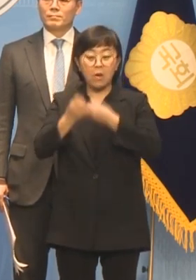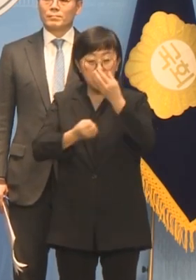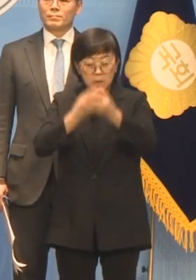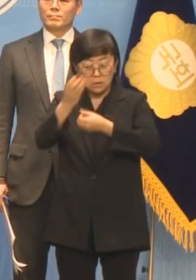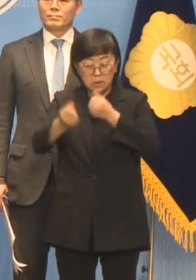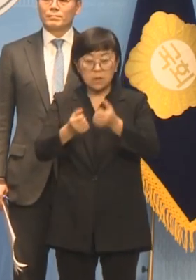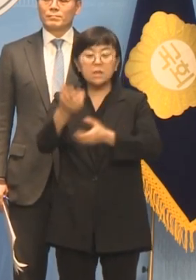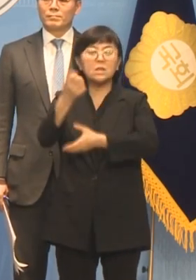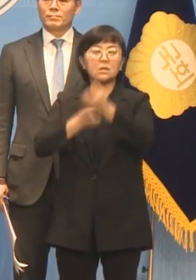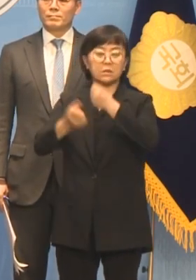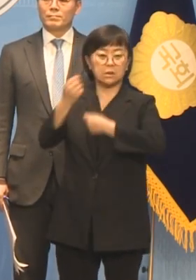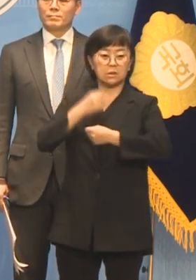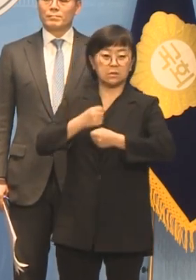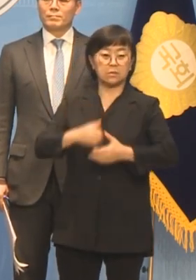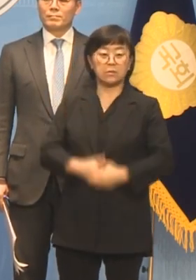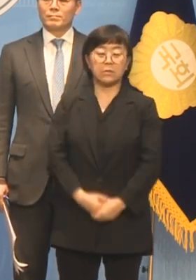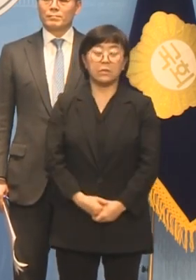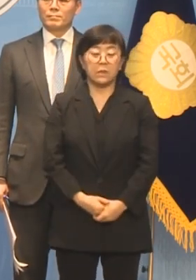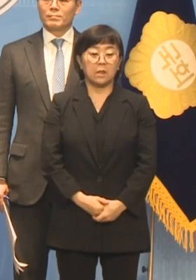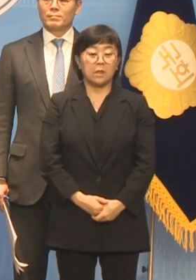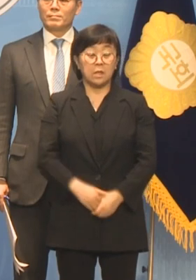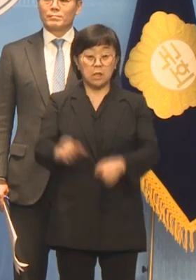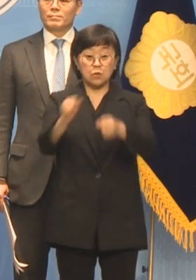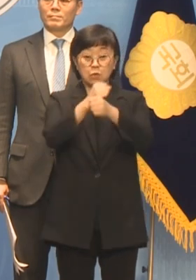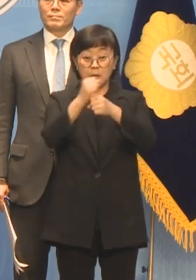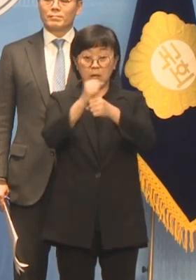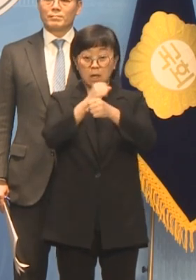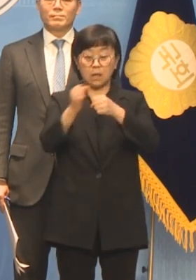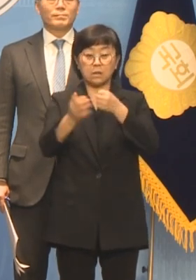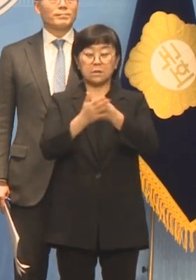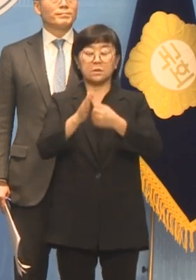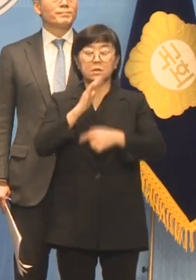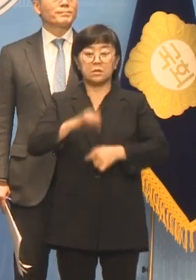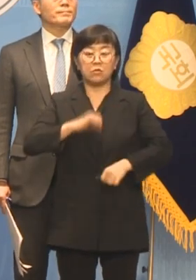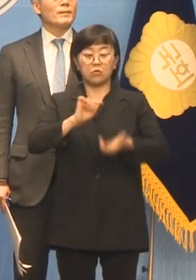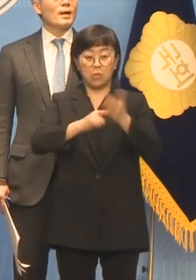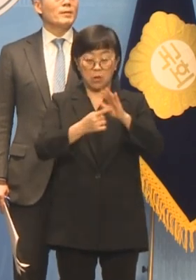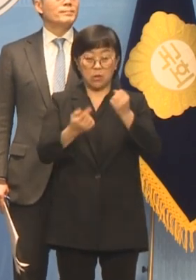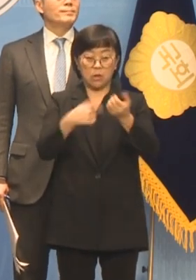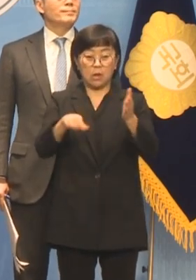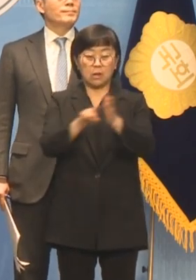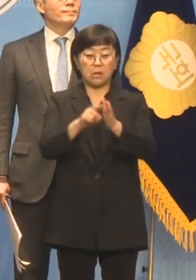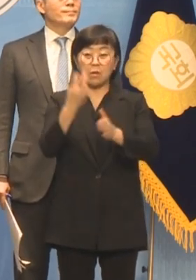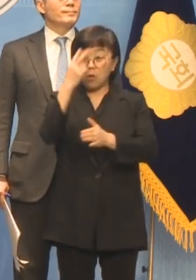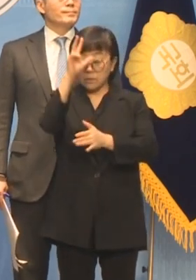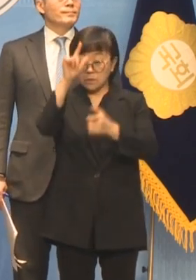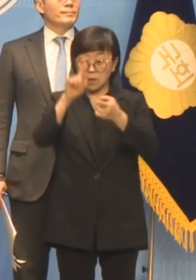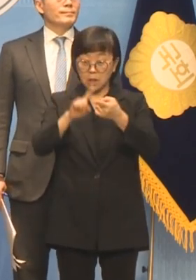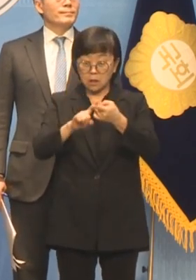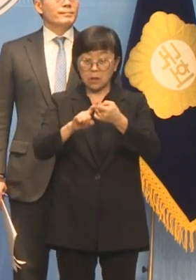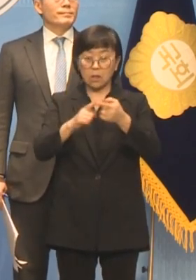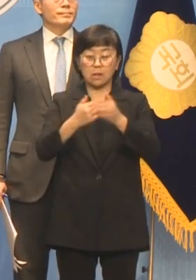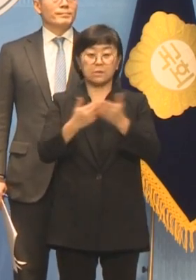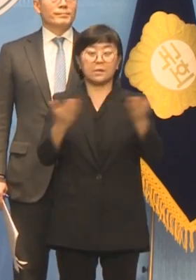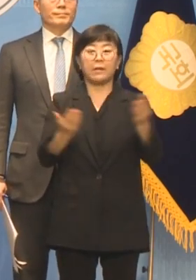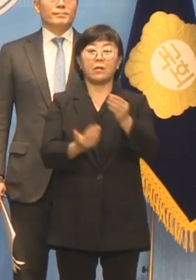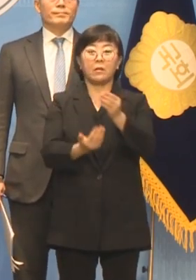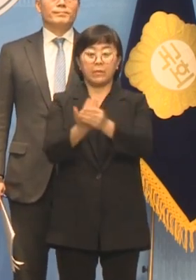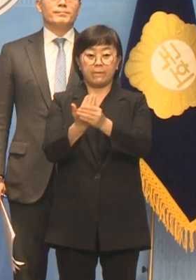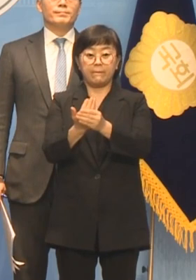보입니다. 저희 위증조작 진실규명 전국연대는 이러한 검찰의 위증조작